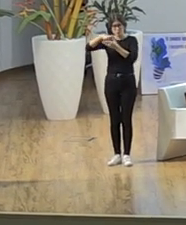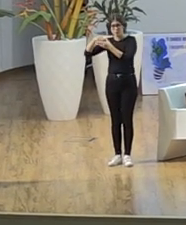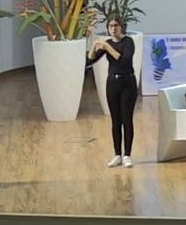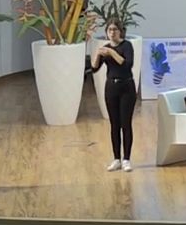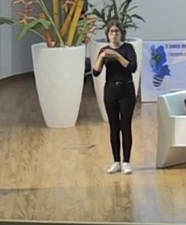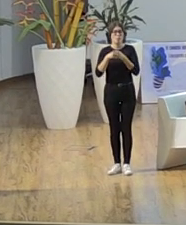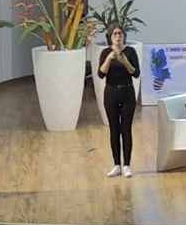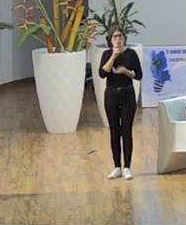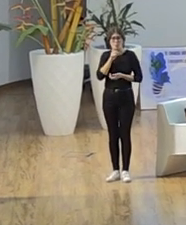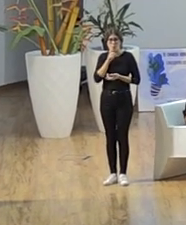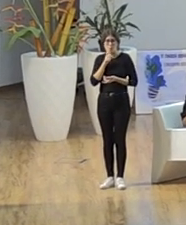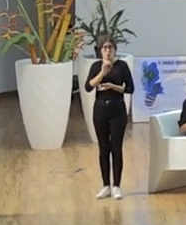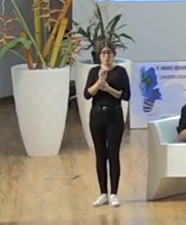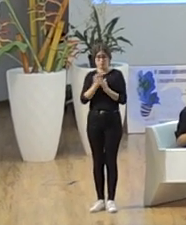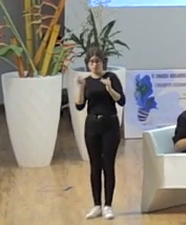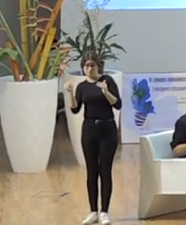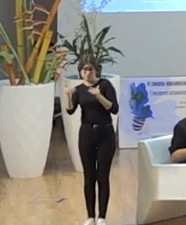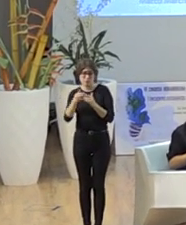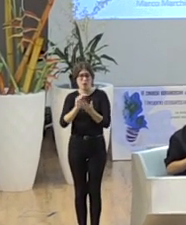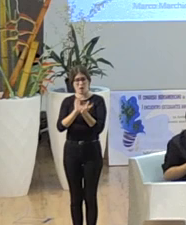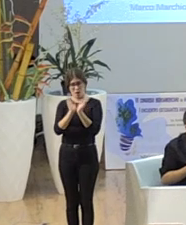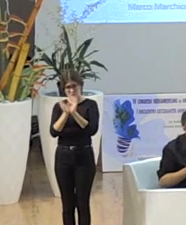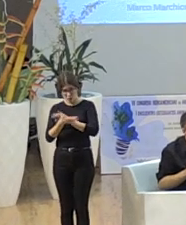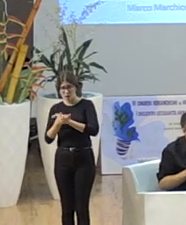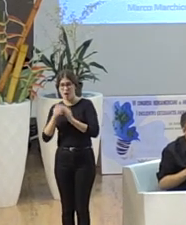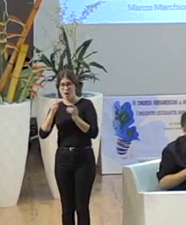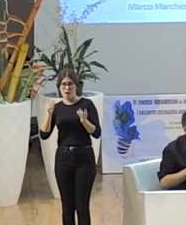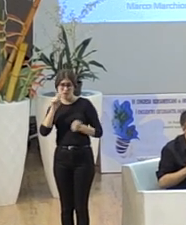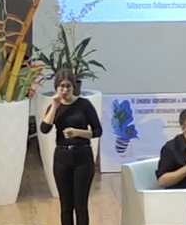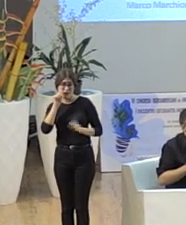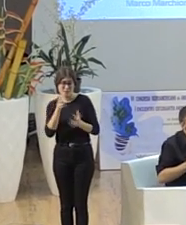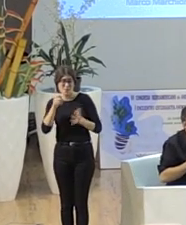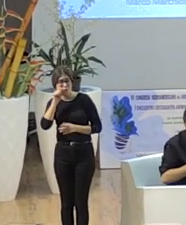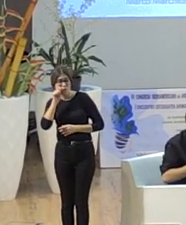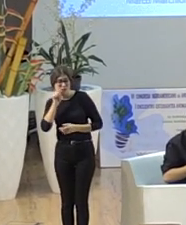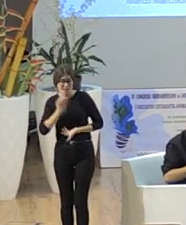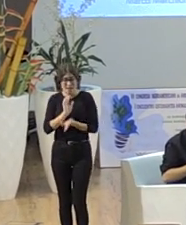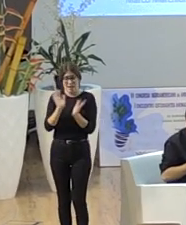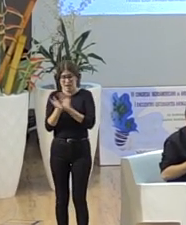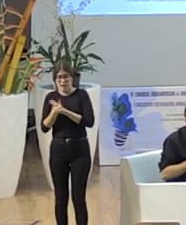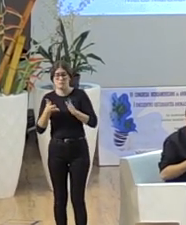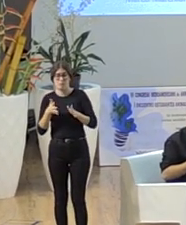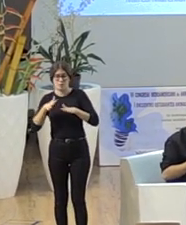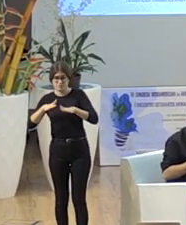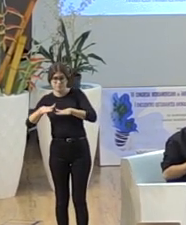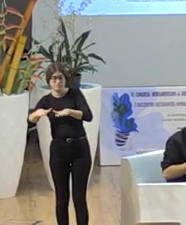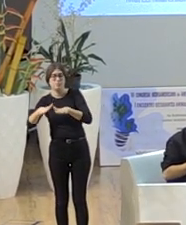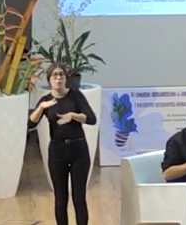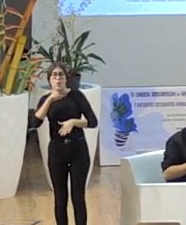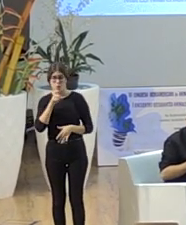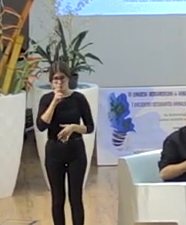cómo intentaron darle la vuelta y cómo convertir la animación turística también en un elemento transformador y buscar cómo